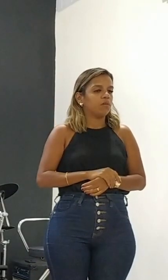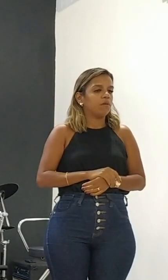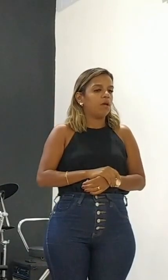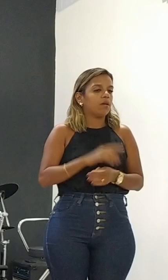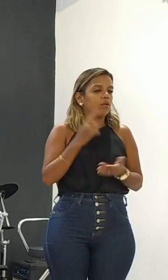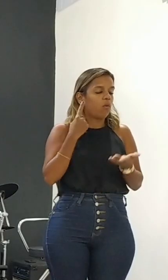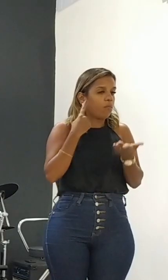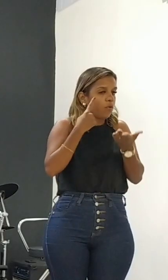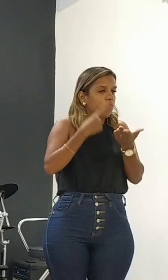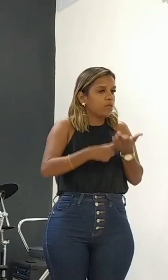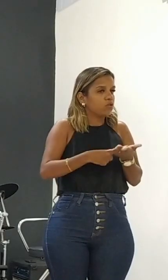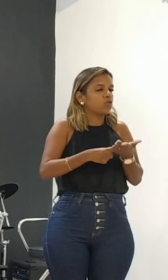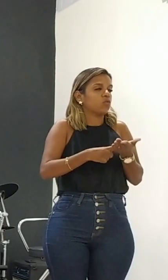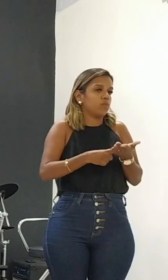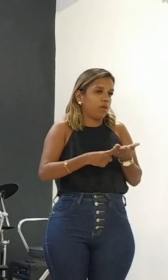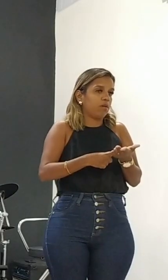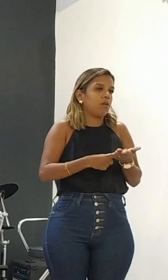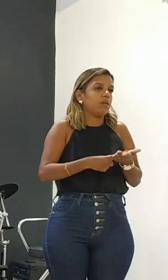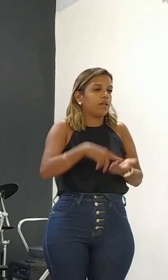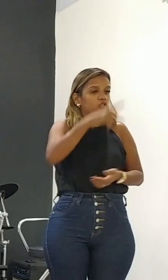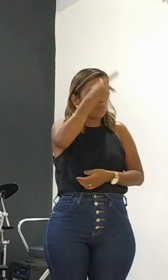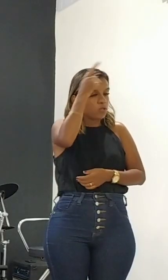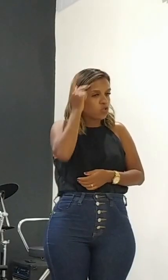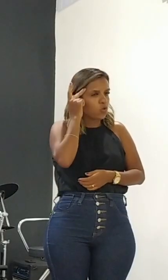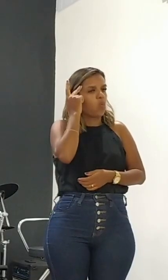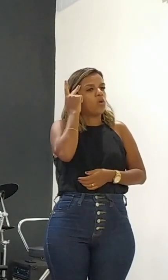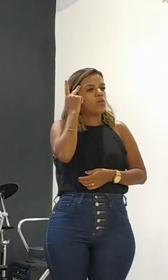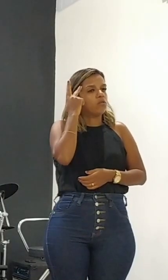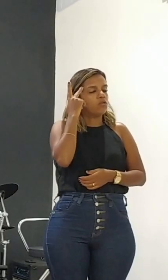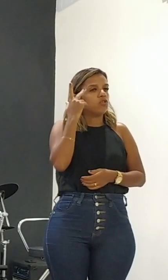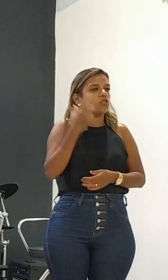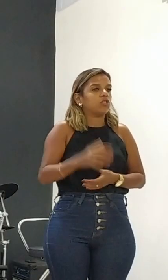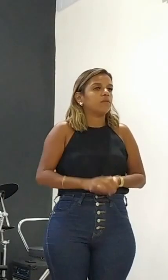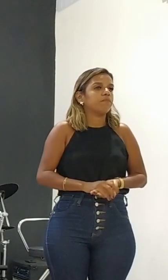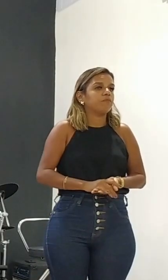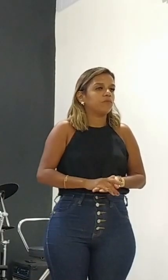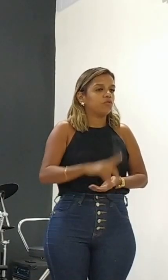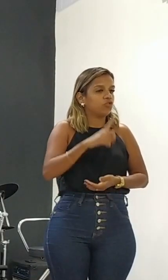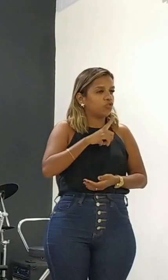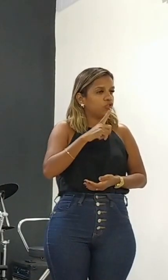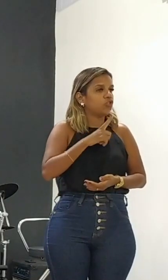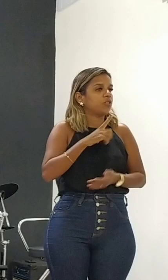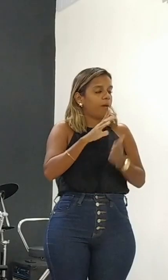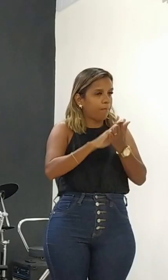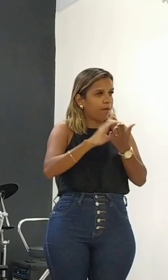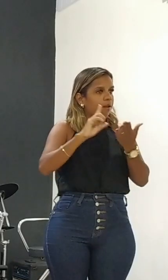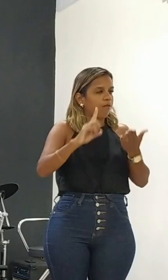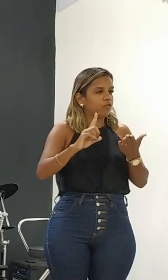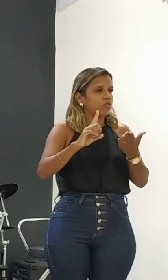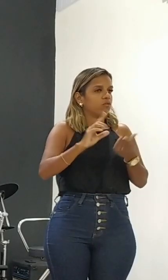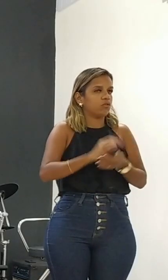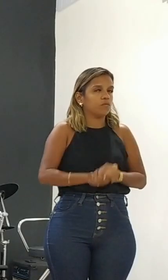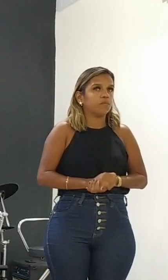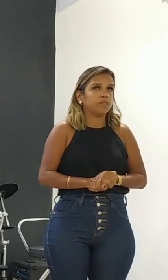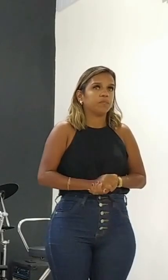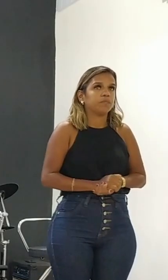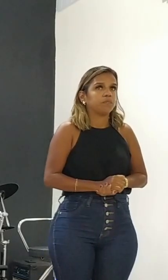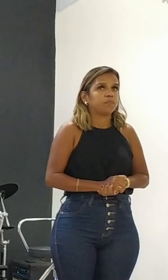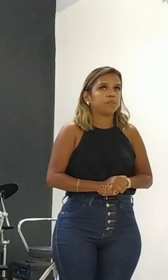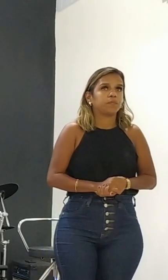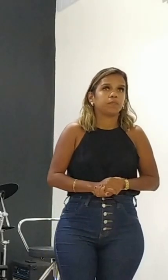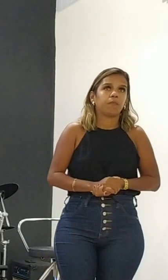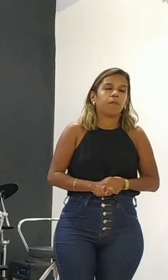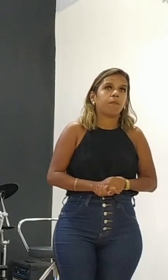que guardavam os seus mandamentos. E aí ele fala com Deus no versículo 6, ele diz assim: estejam pois